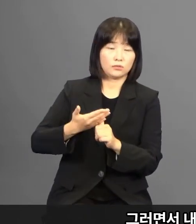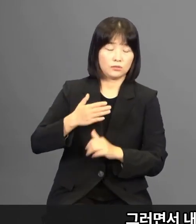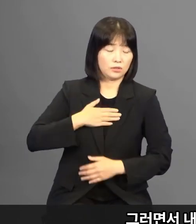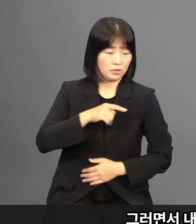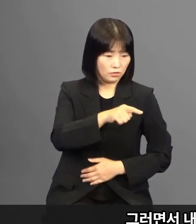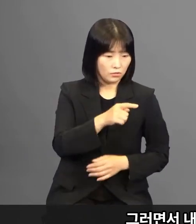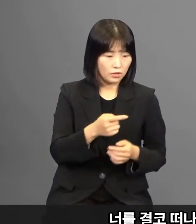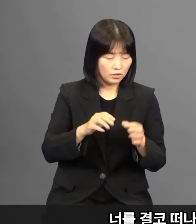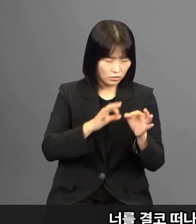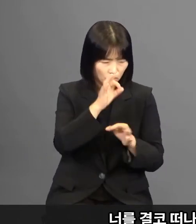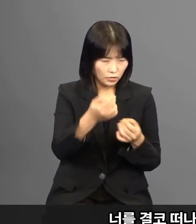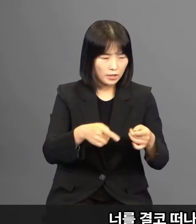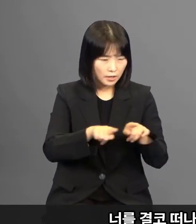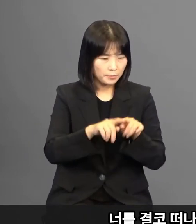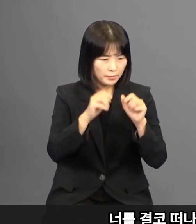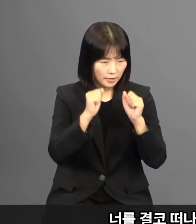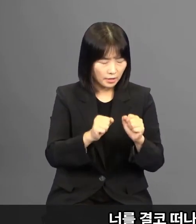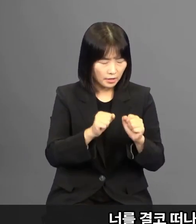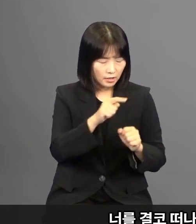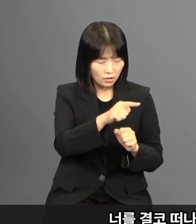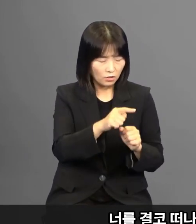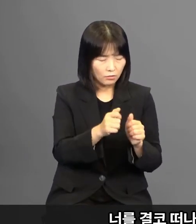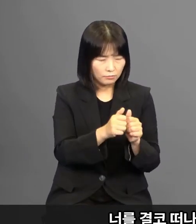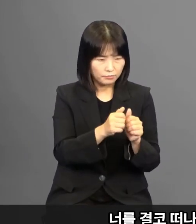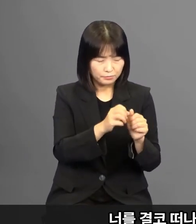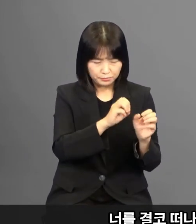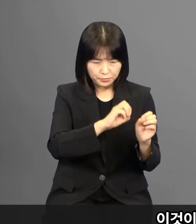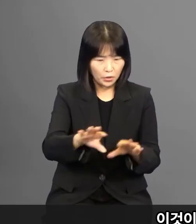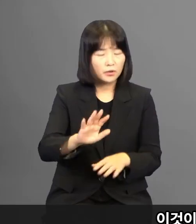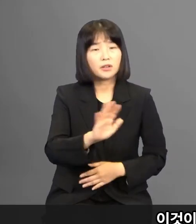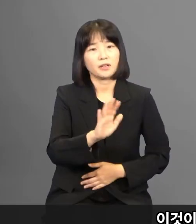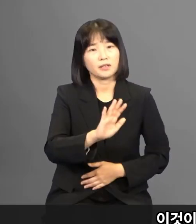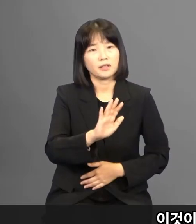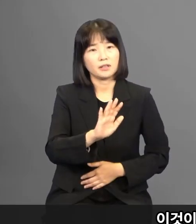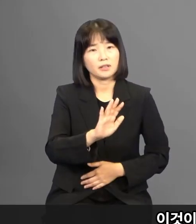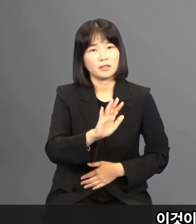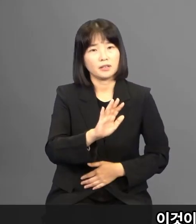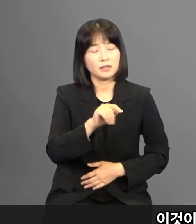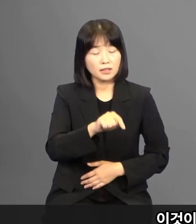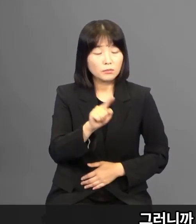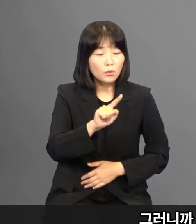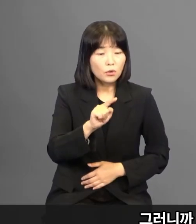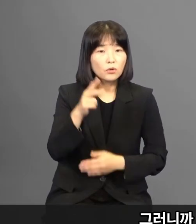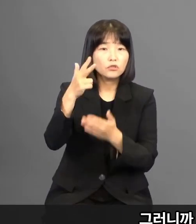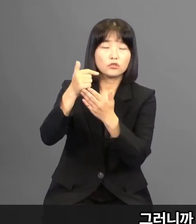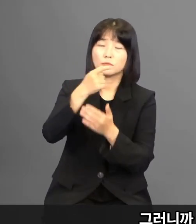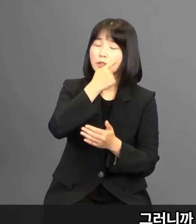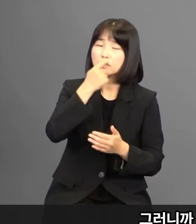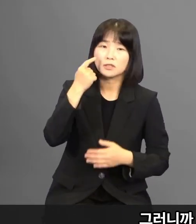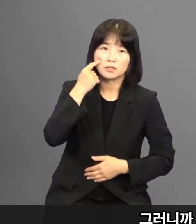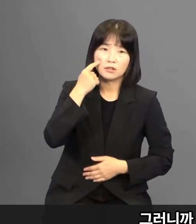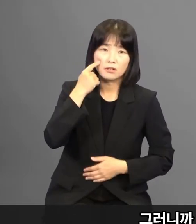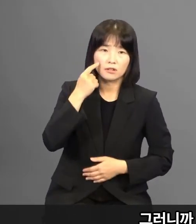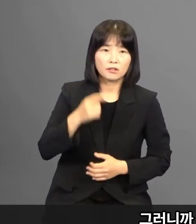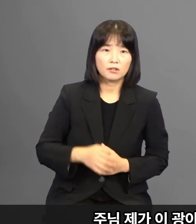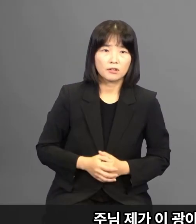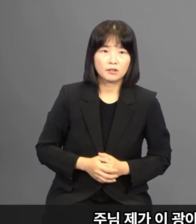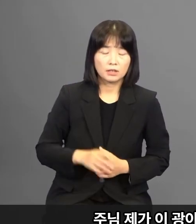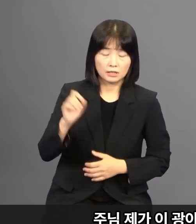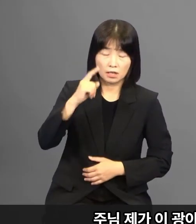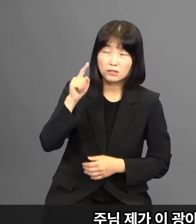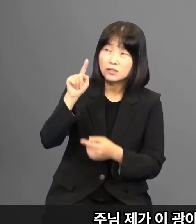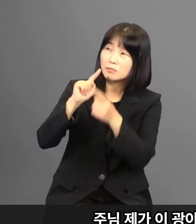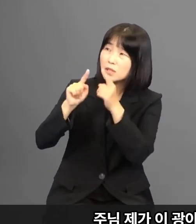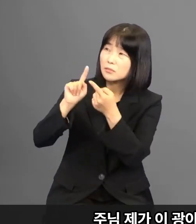영원히 함께한다. 너를 결코 떠나지 않고 버려두지 않을 거야. 이것이 주님의 증거입니다. 그러니까 다윗이 그 말씀을 믿고